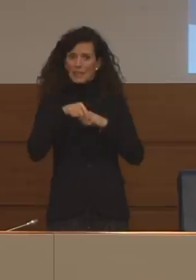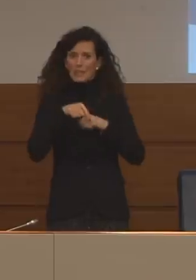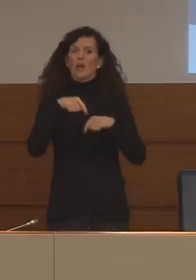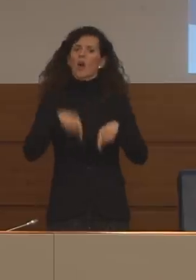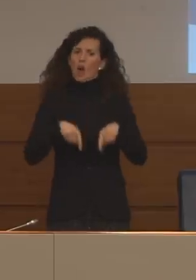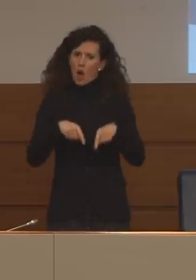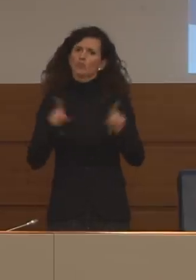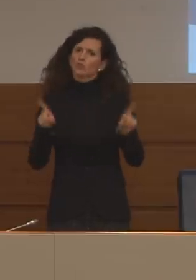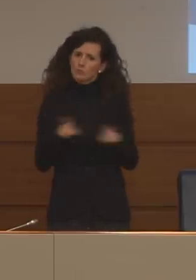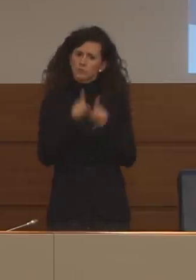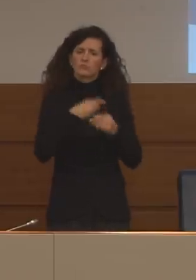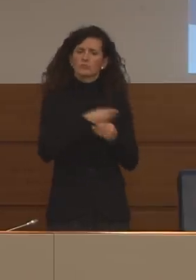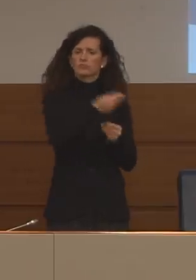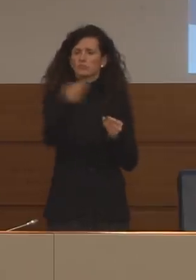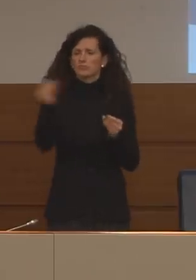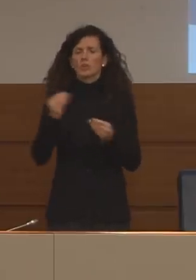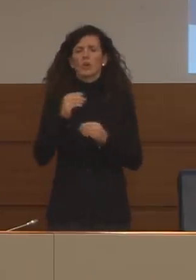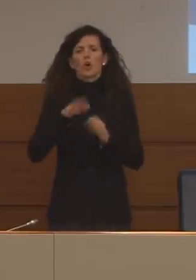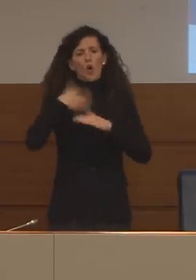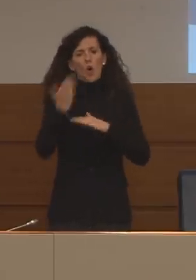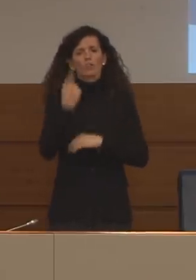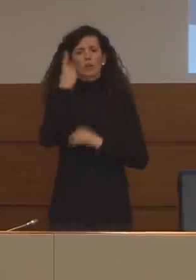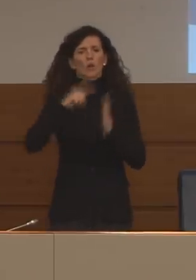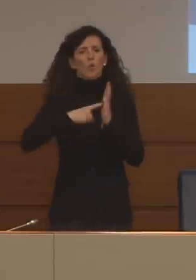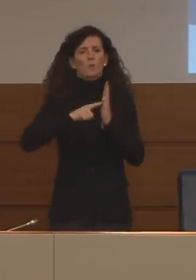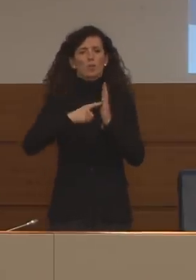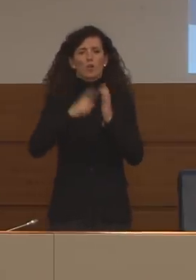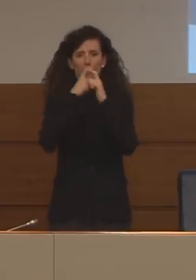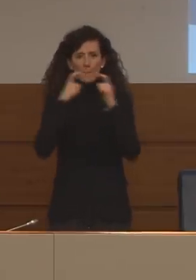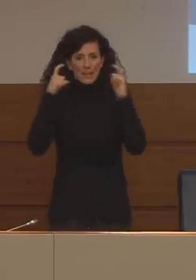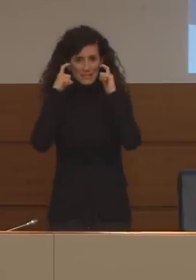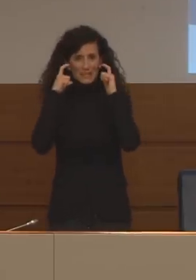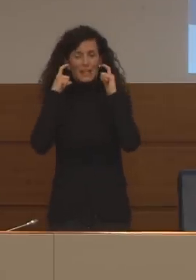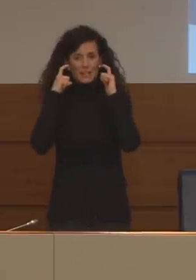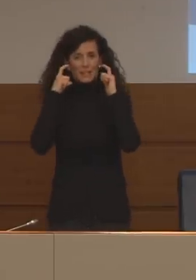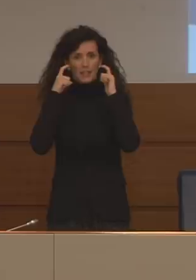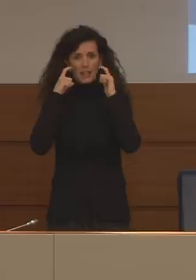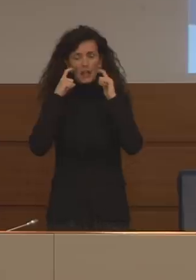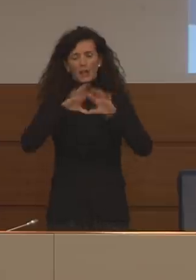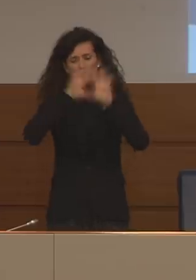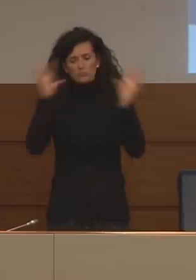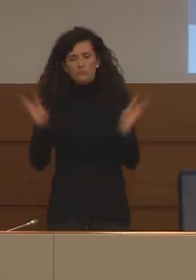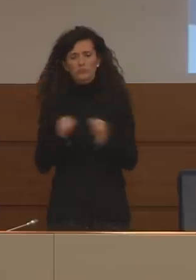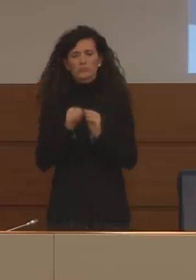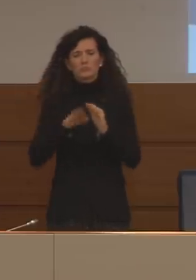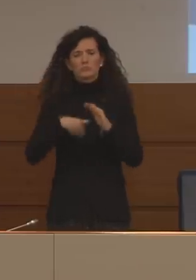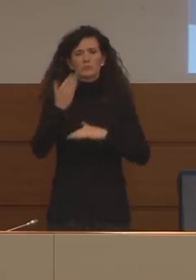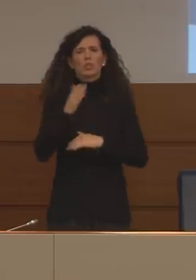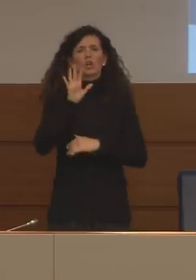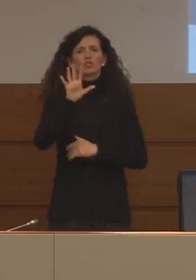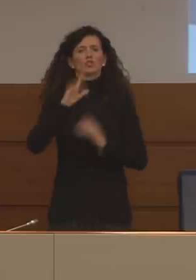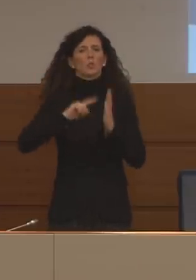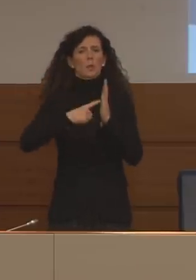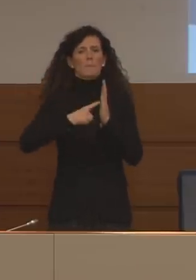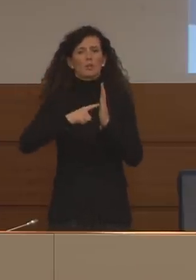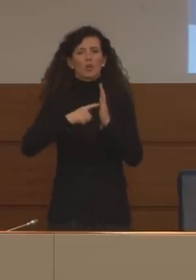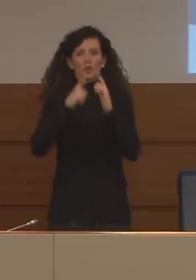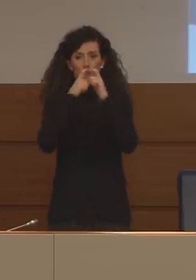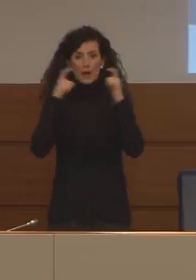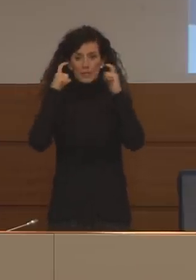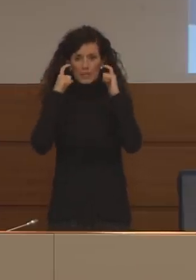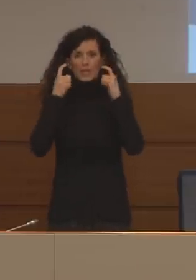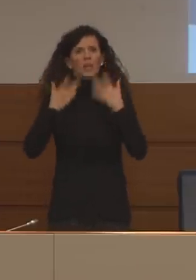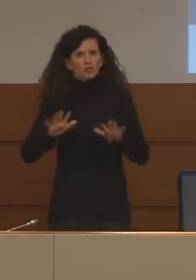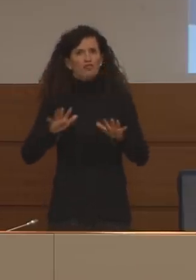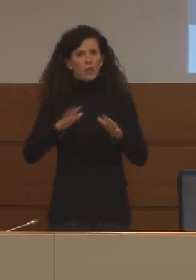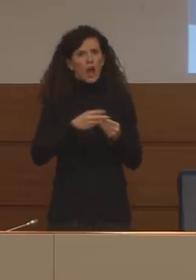distribuito oltre un milione di mascherine e quindi il totale siamo oltre 5 milioni di mascherine che abbiamo